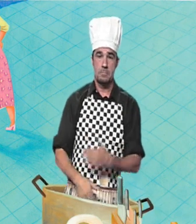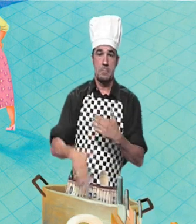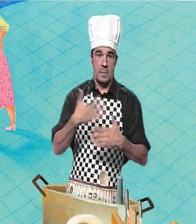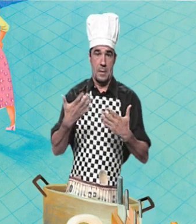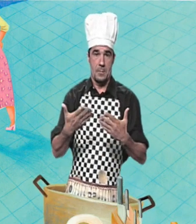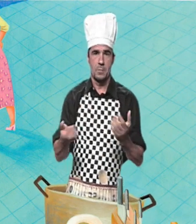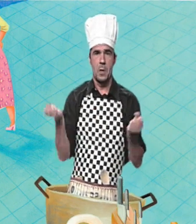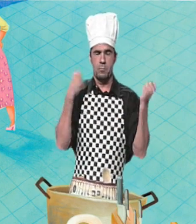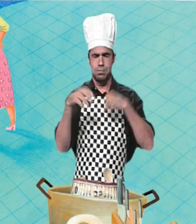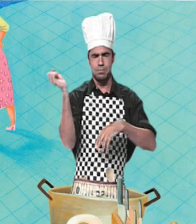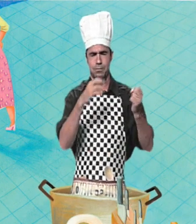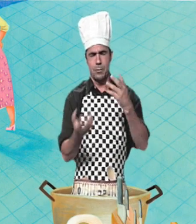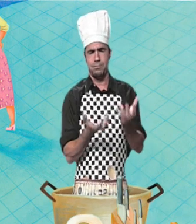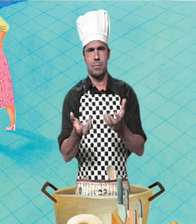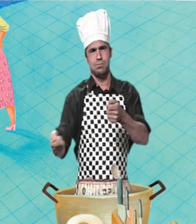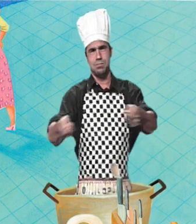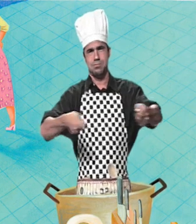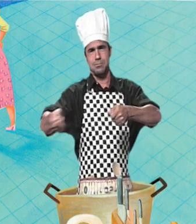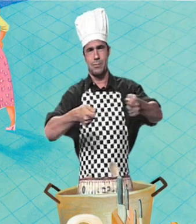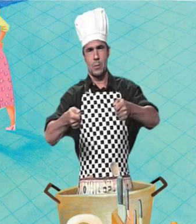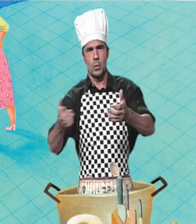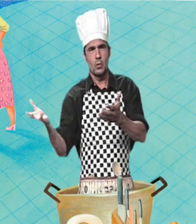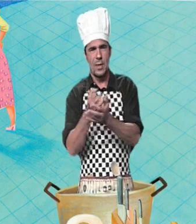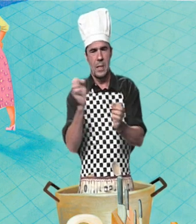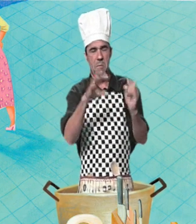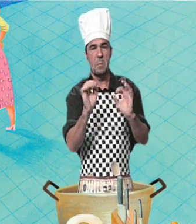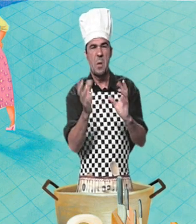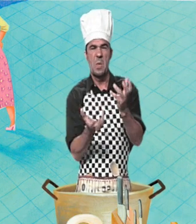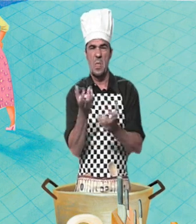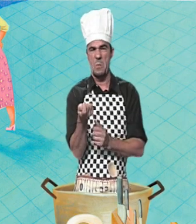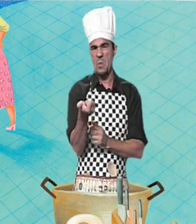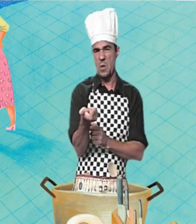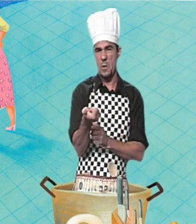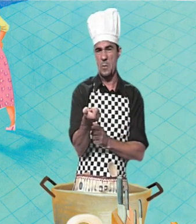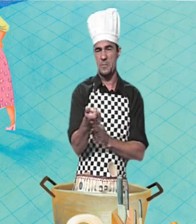malgrat l'esforç esmerçat, tot li quedava poc cuit.